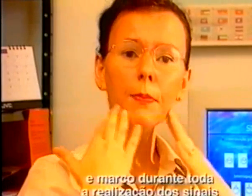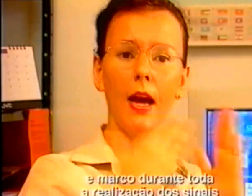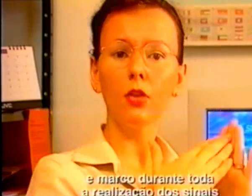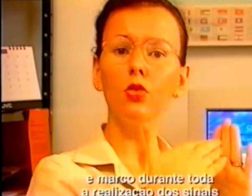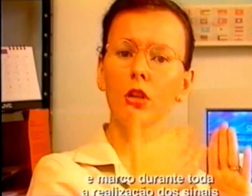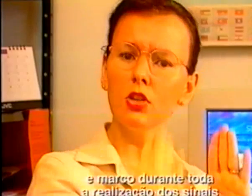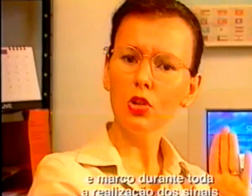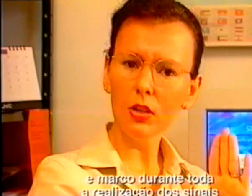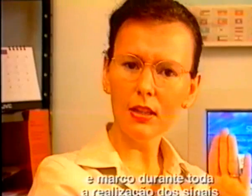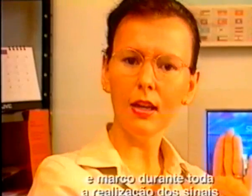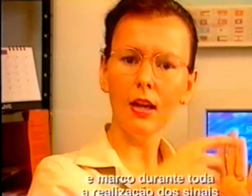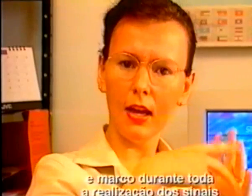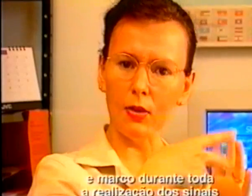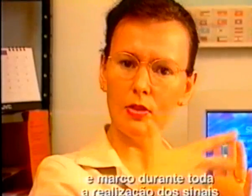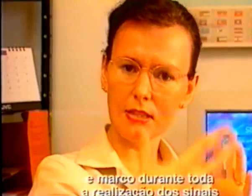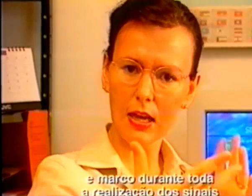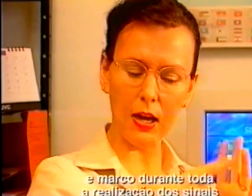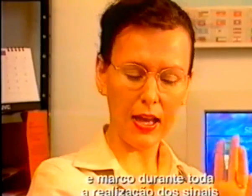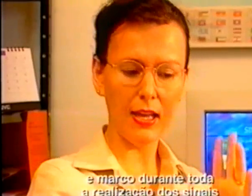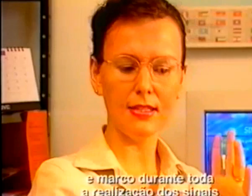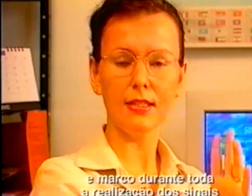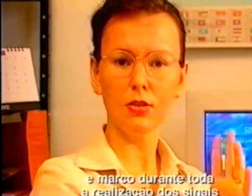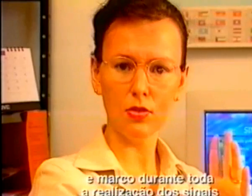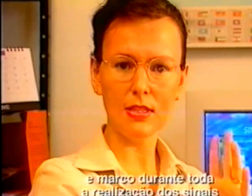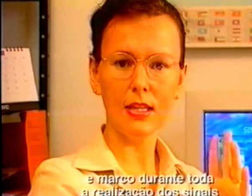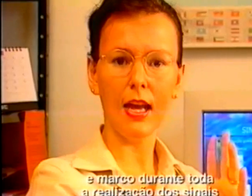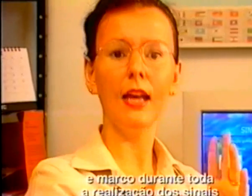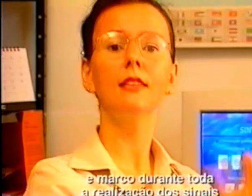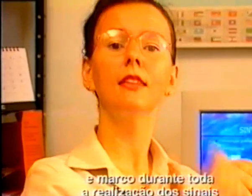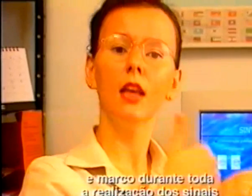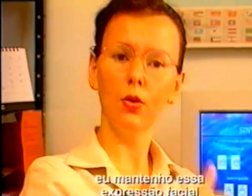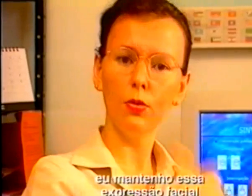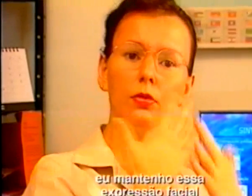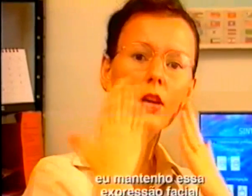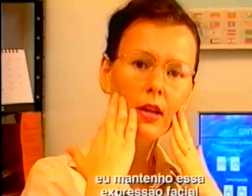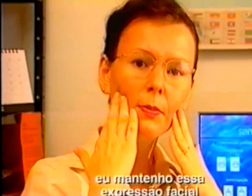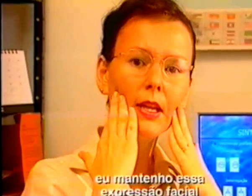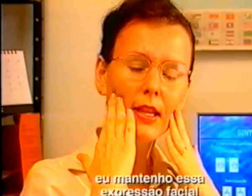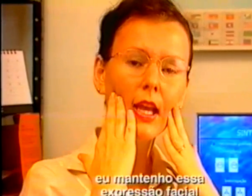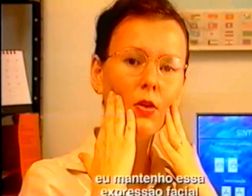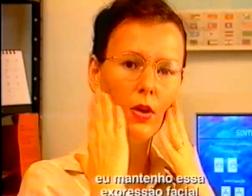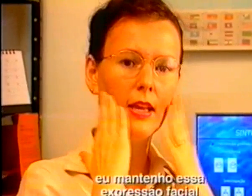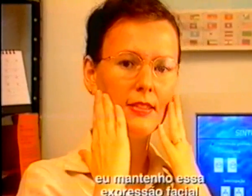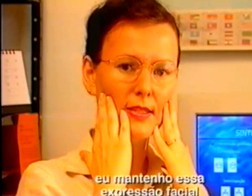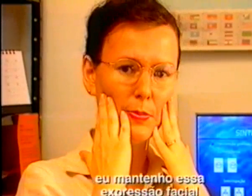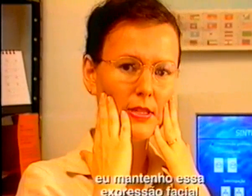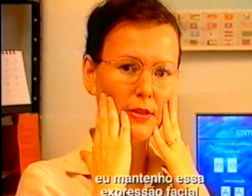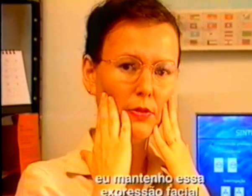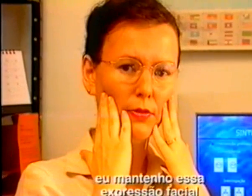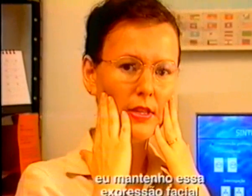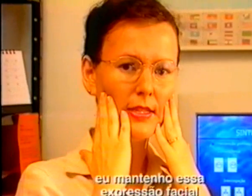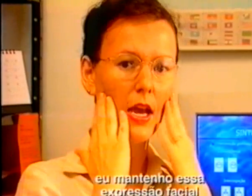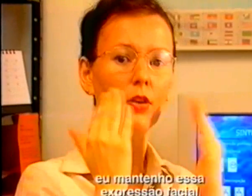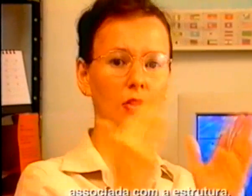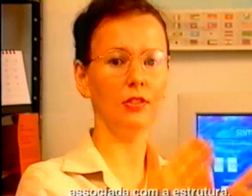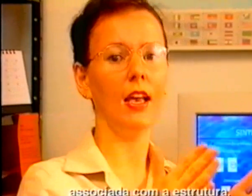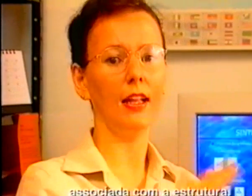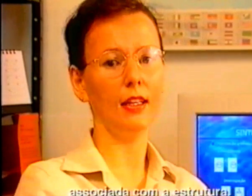E marco durante toda a realização dos sinais, eu mantenho essa expressão facial